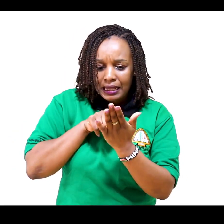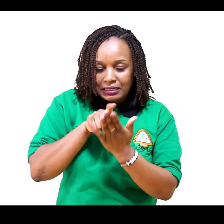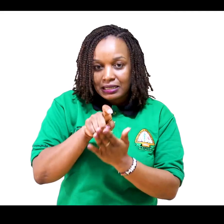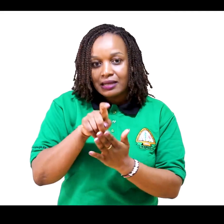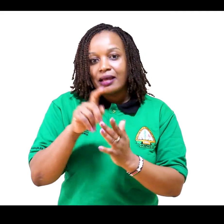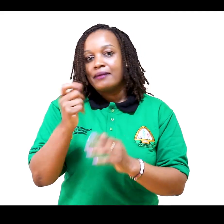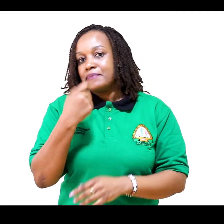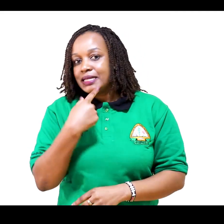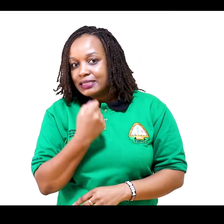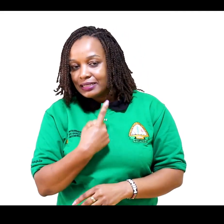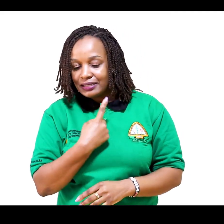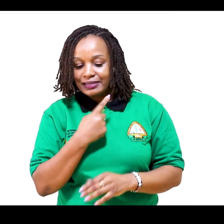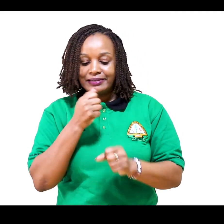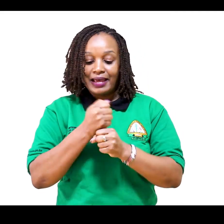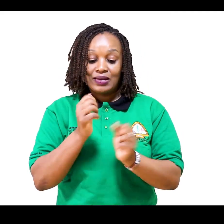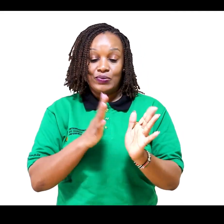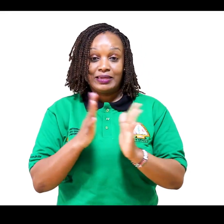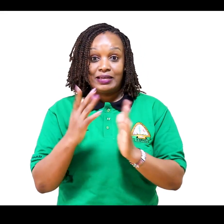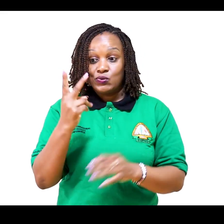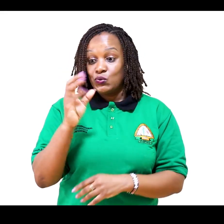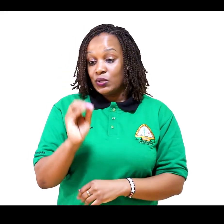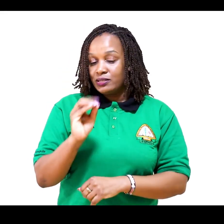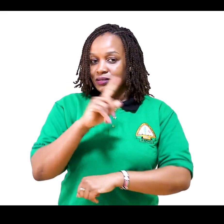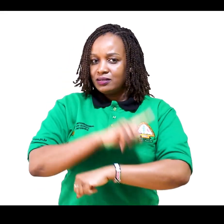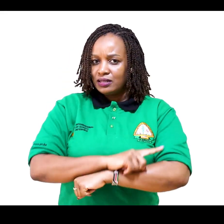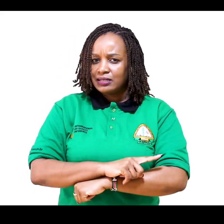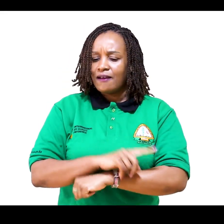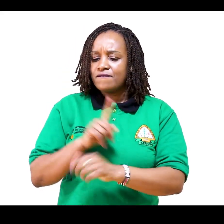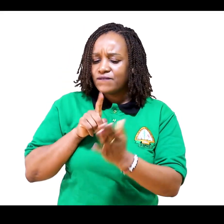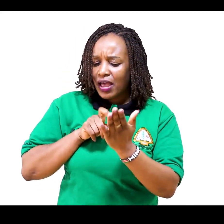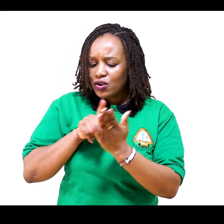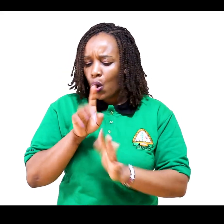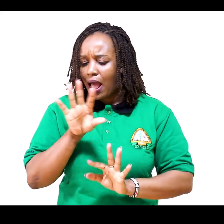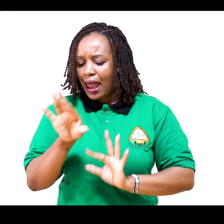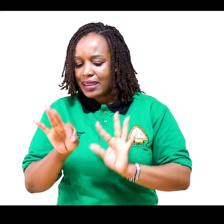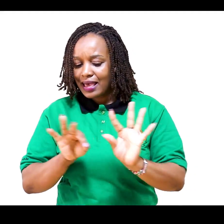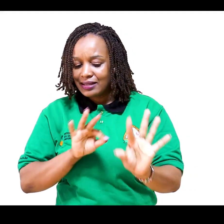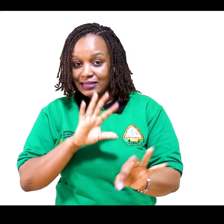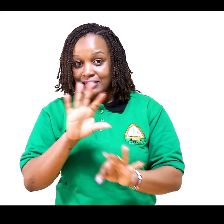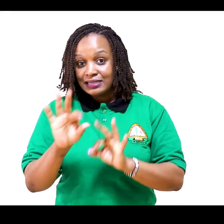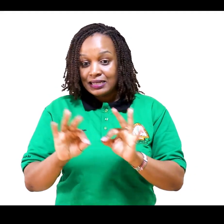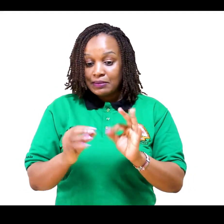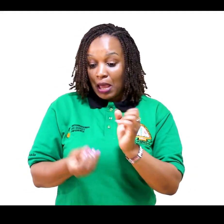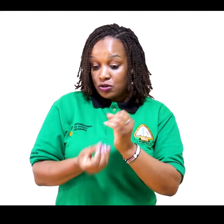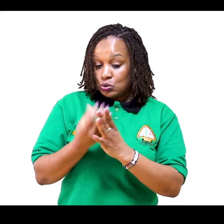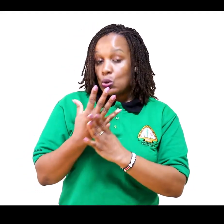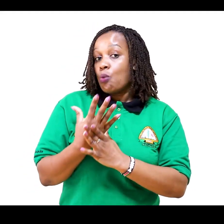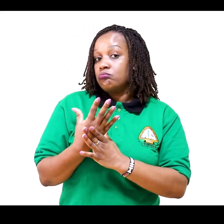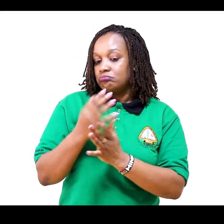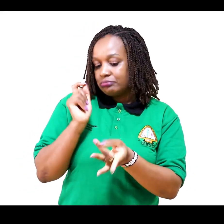mdudu na hufanyika ndani ya siku 20. Kwa uchambuzi wa virusi kwa mtihani wa kukua,